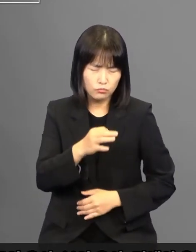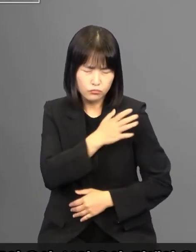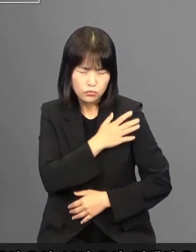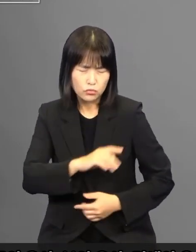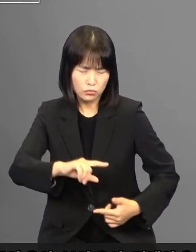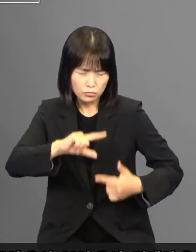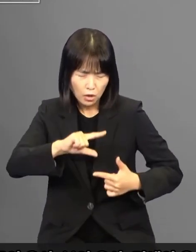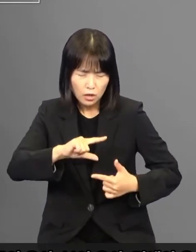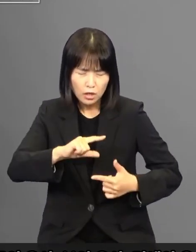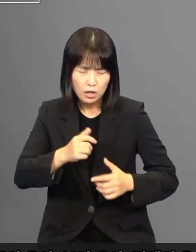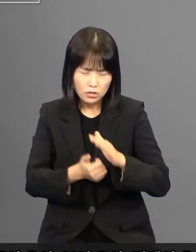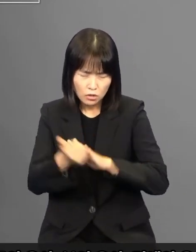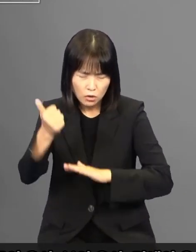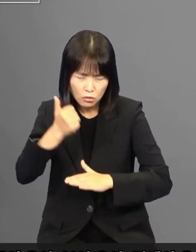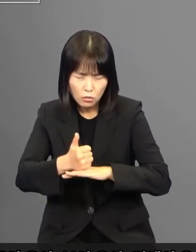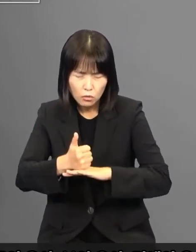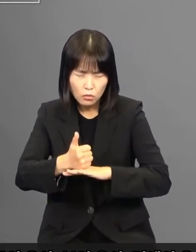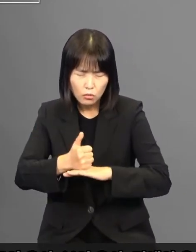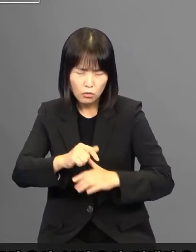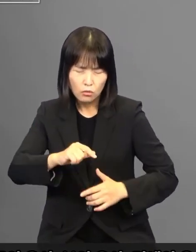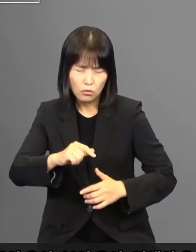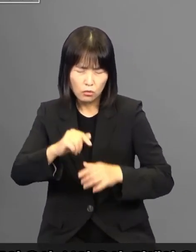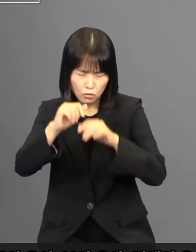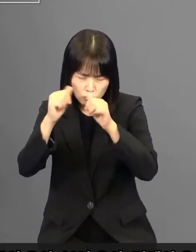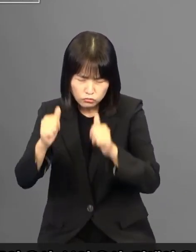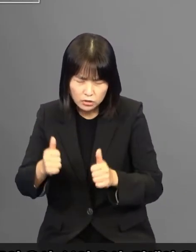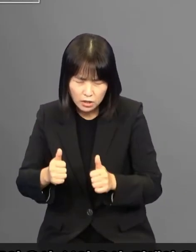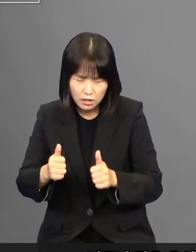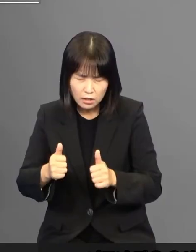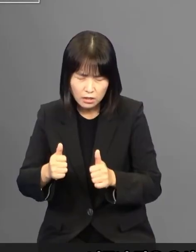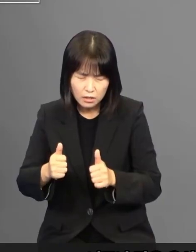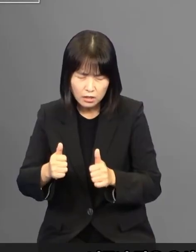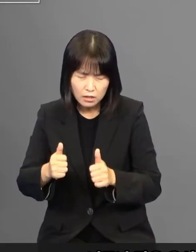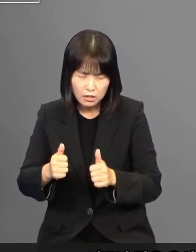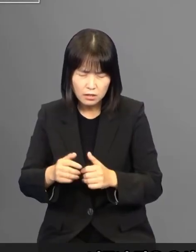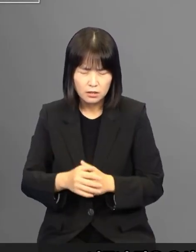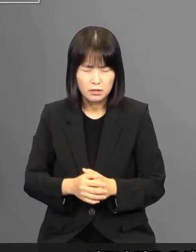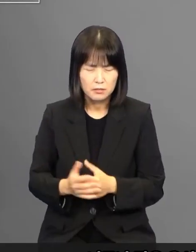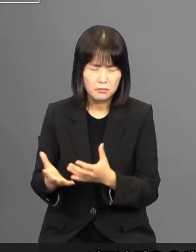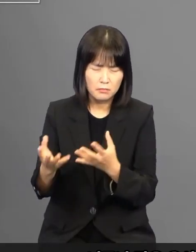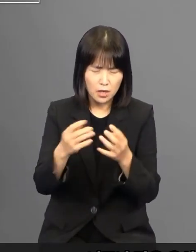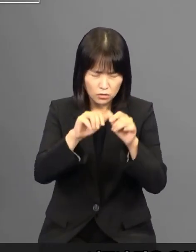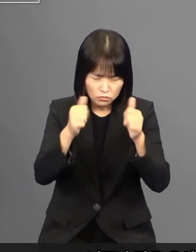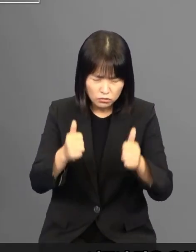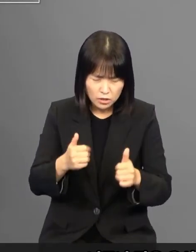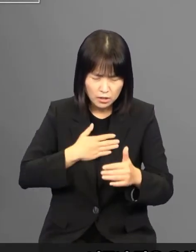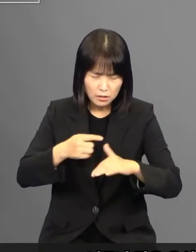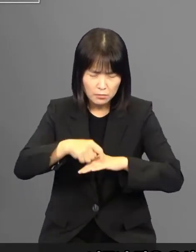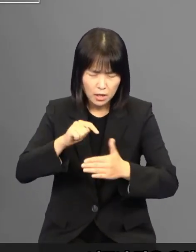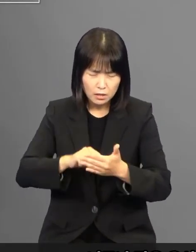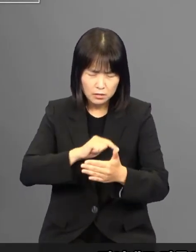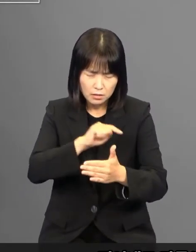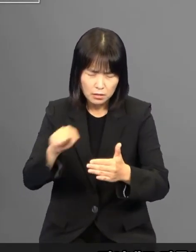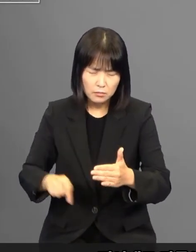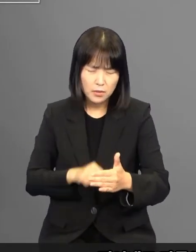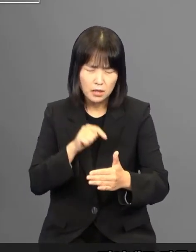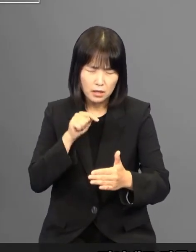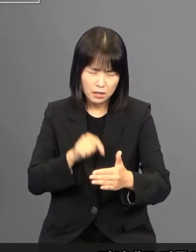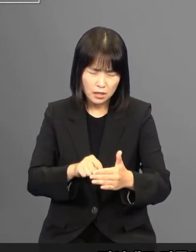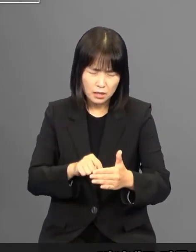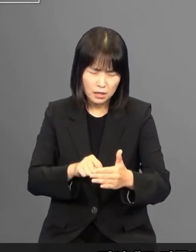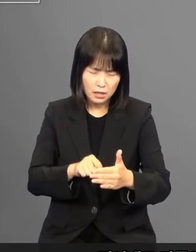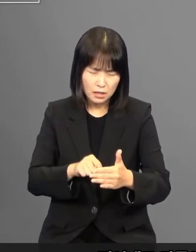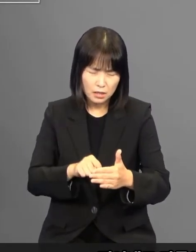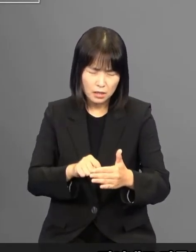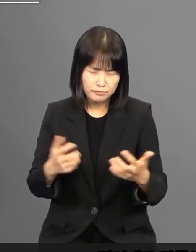명예의 우상, 성공의 우상, 성취의 우상, 인기의 우상, 너무나 많은 우상들이 내 마음속에 공장처럼 찍어내고